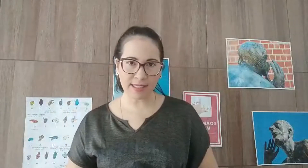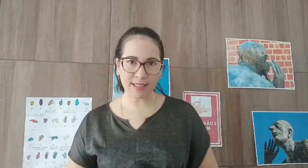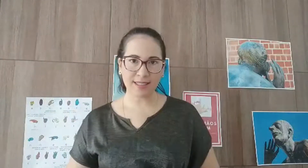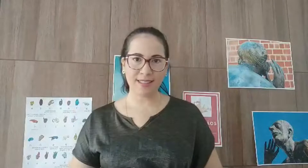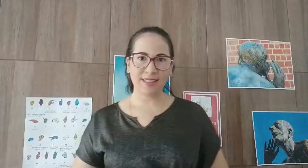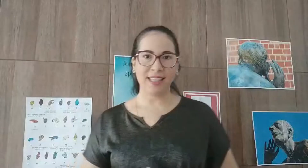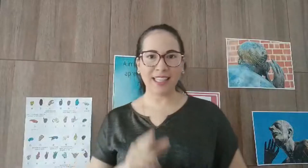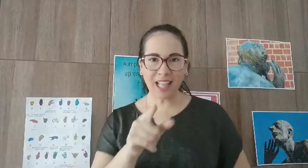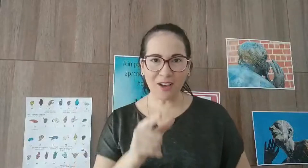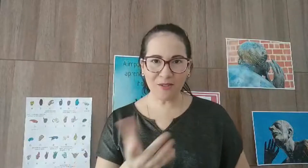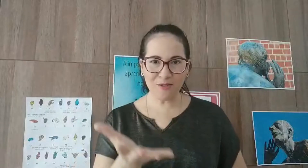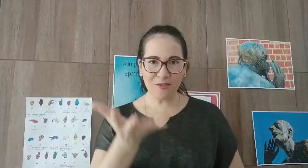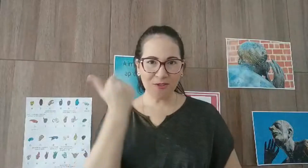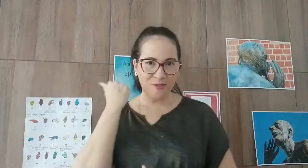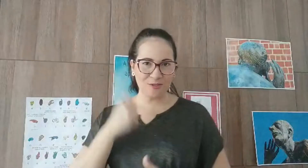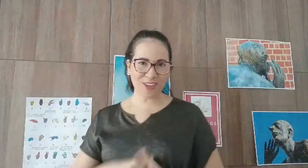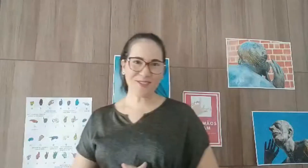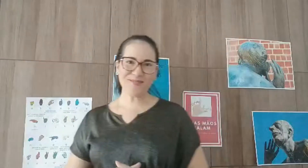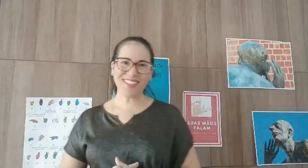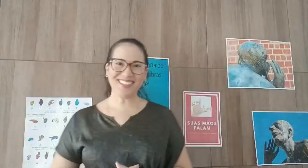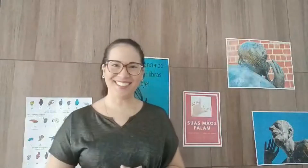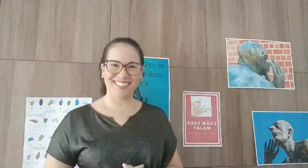Libras. Então, vem comigo!